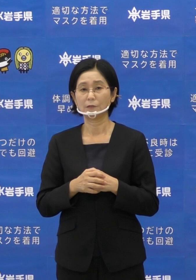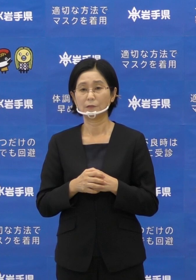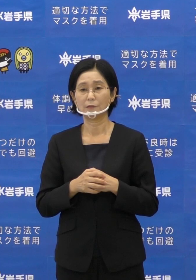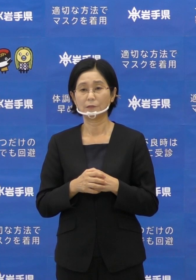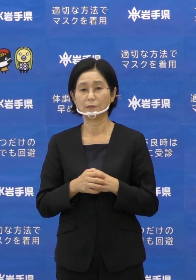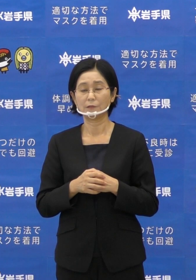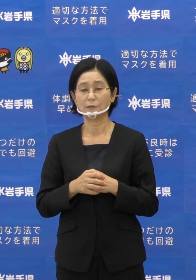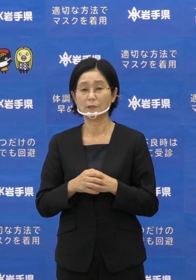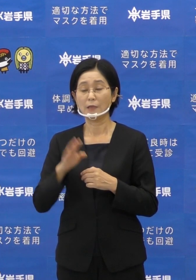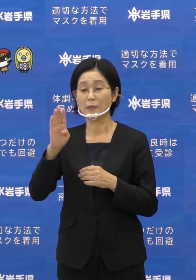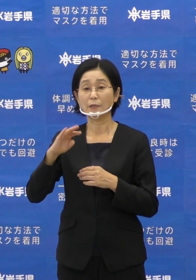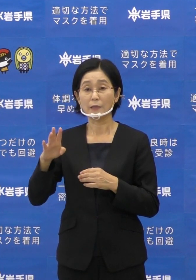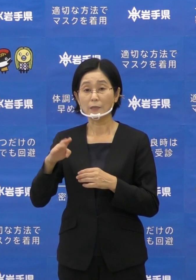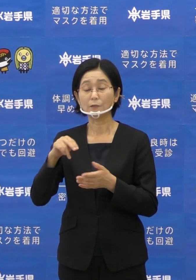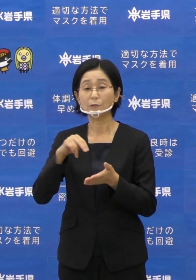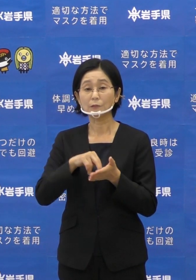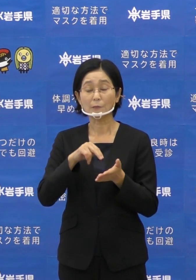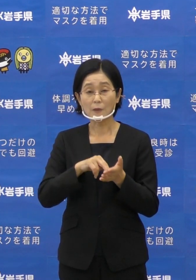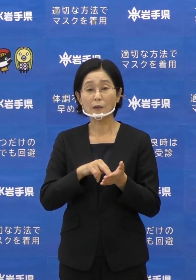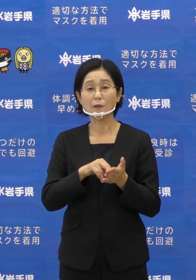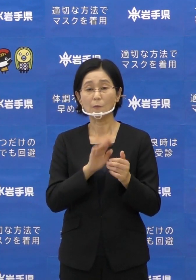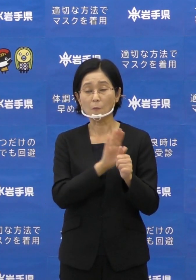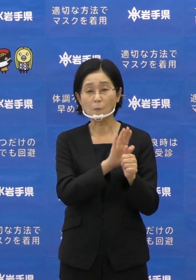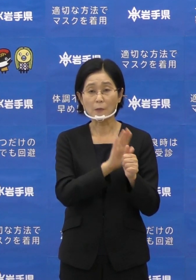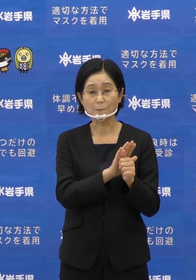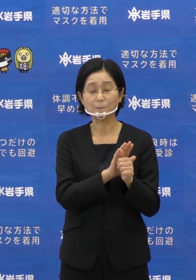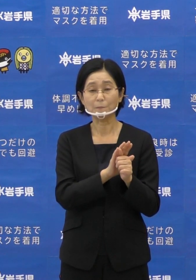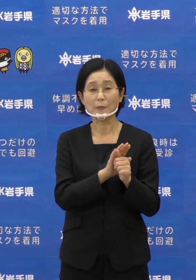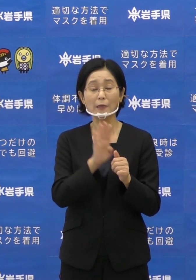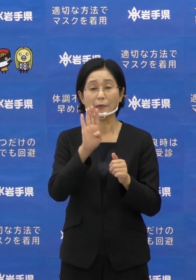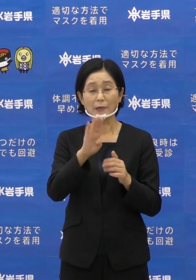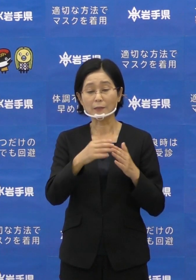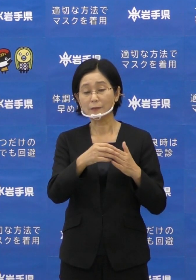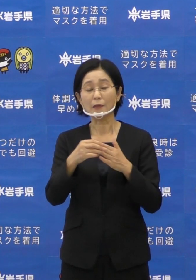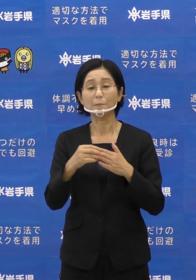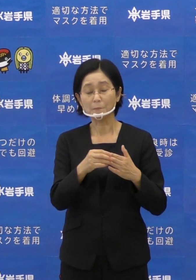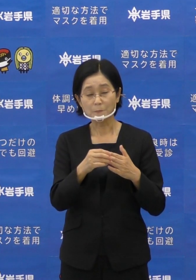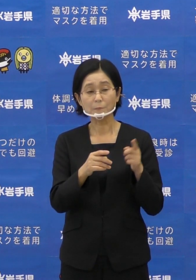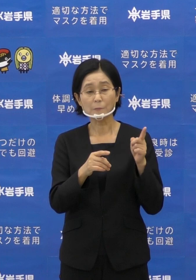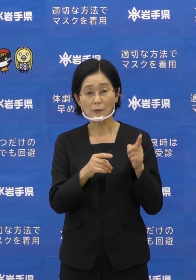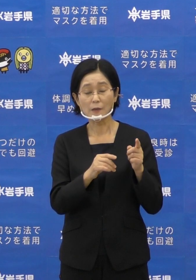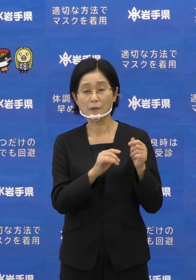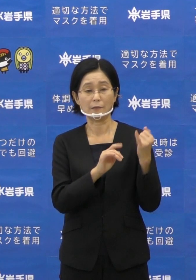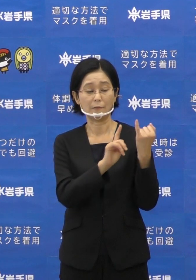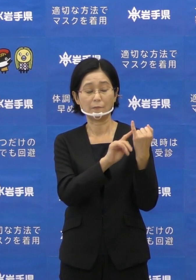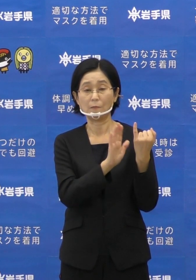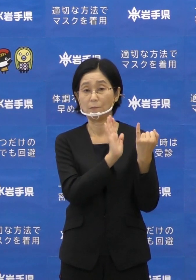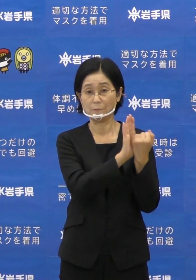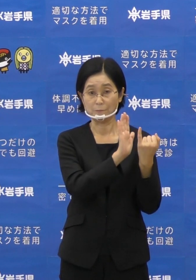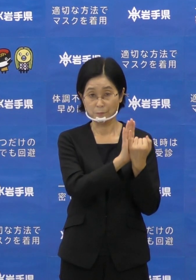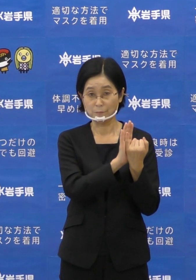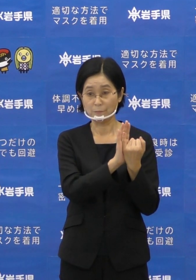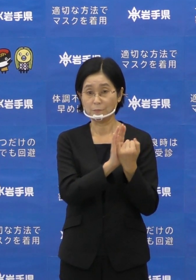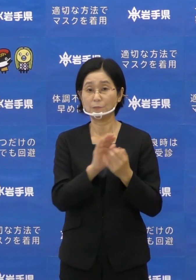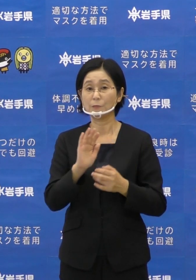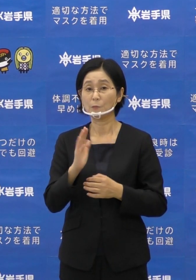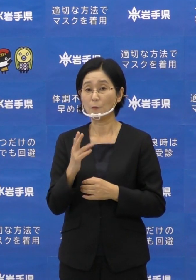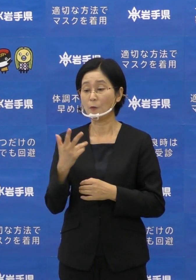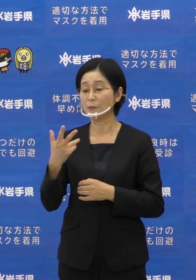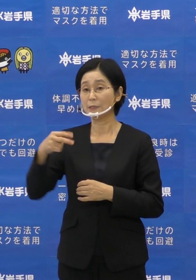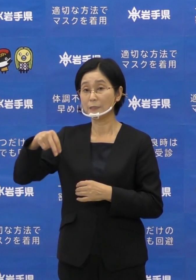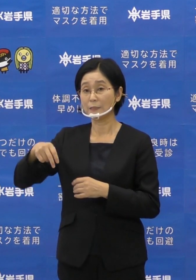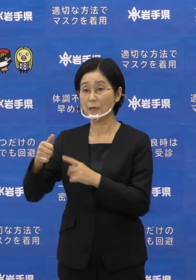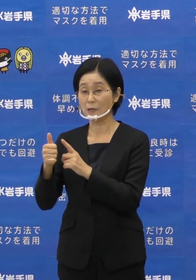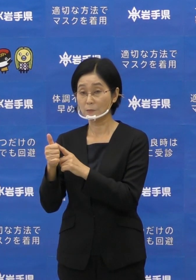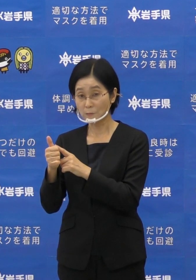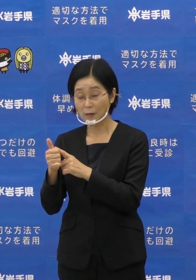野氏をこう推薦というか公認を申請すると思いますけれども、シナ氏も岩手一